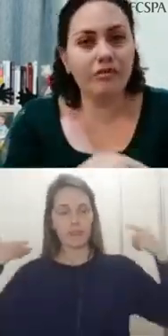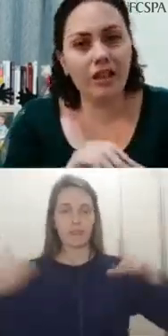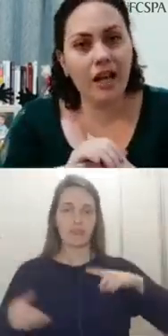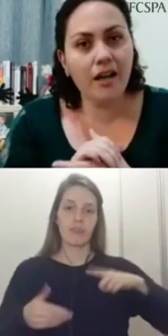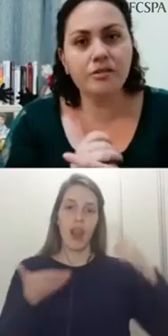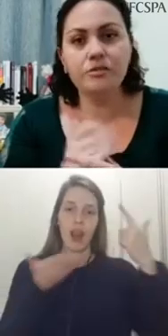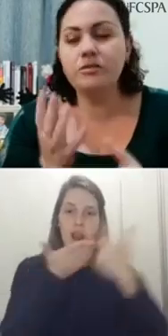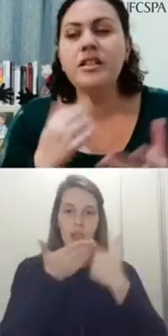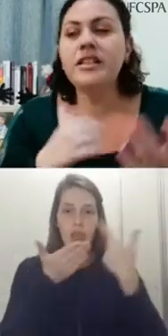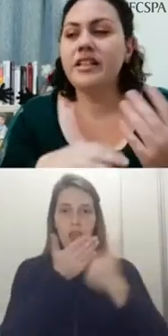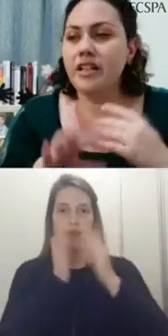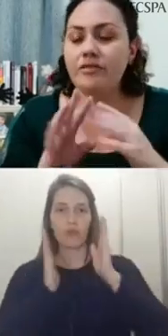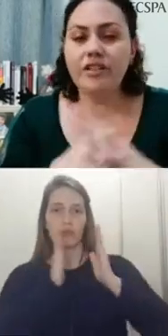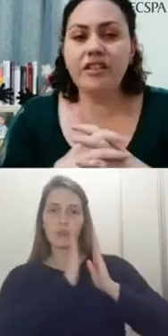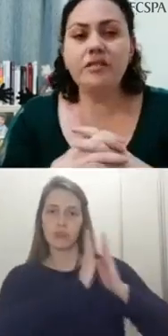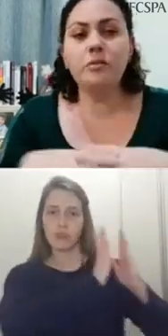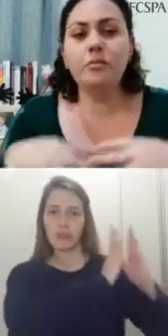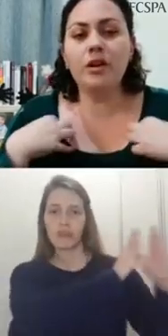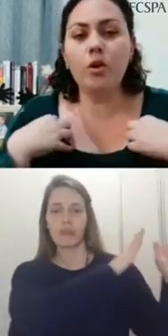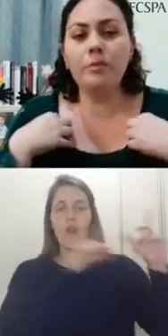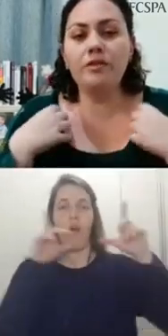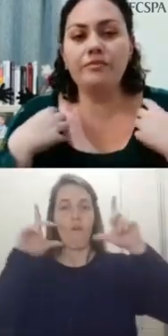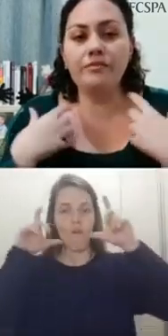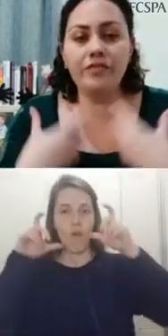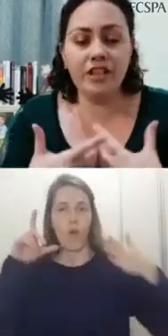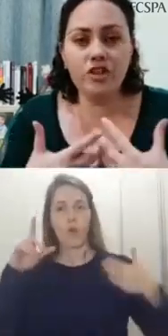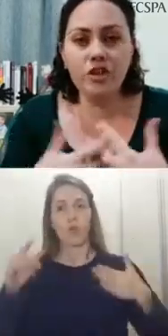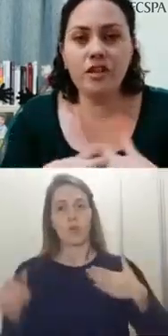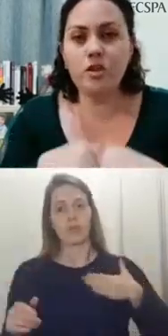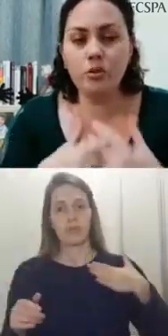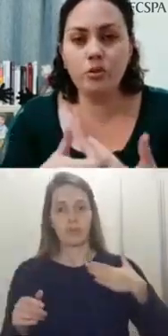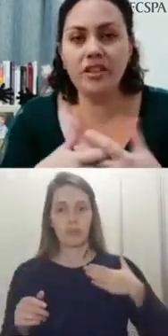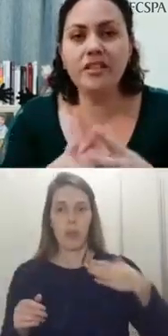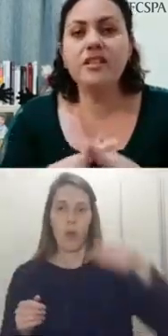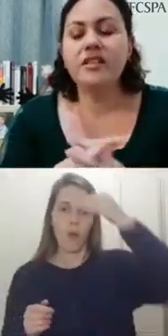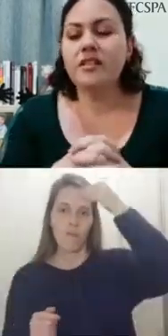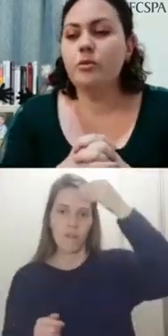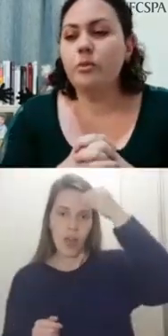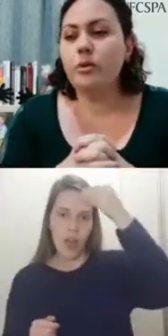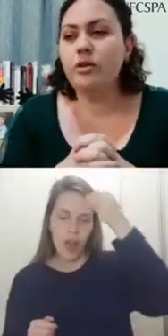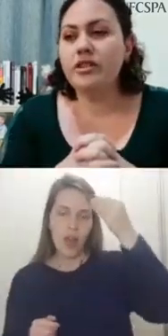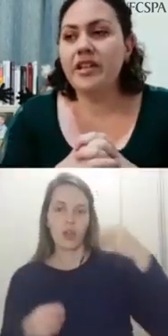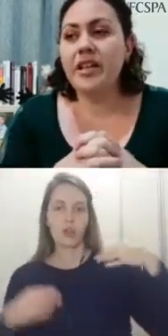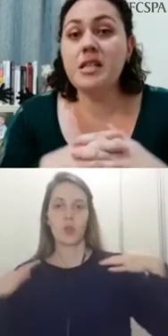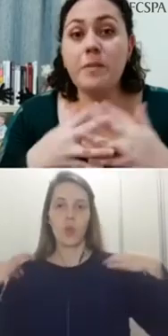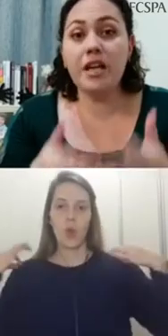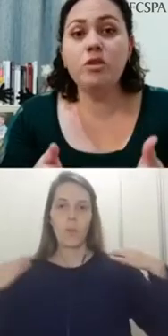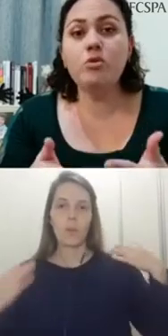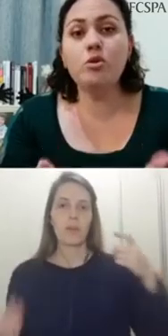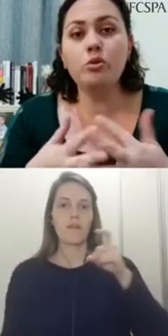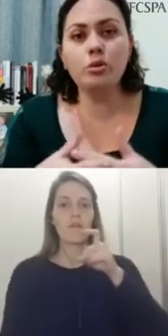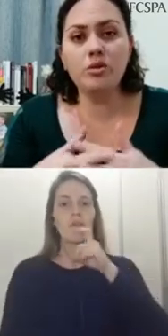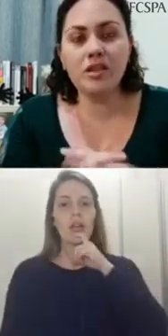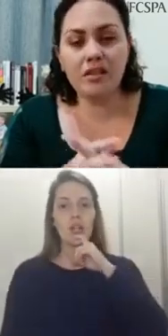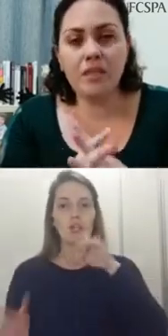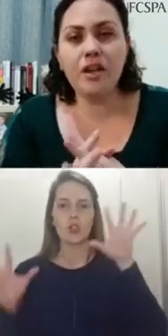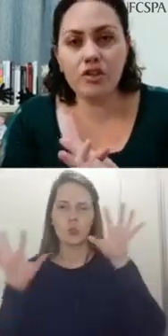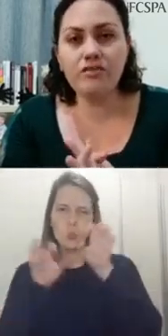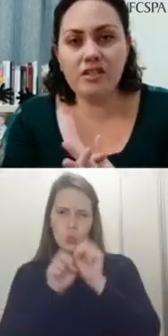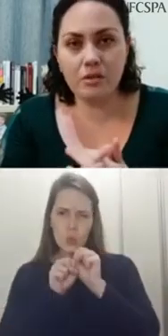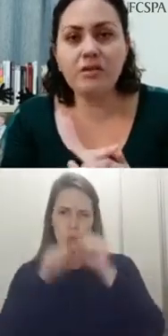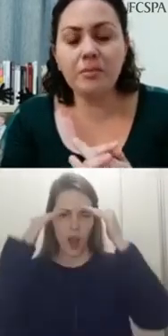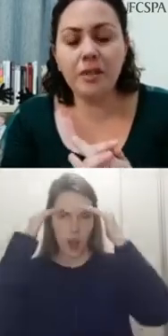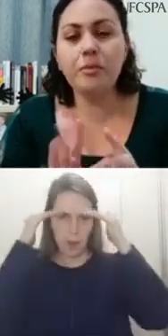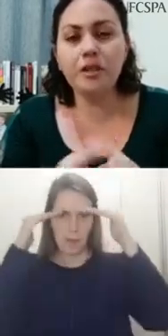meu afilhado, enfim, uma roupa verde escura, em respeito aos surdos que têm